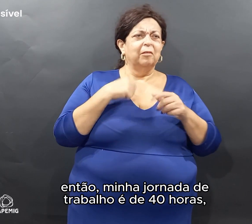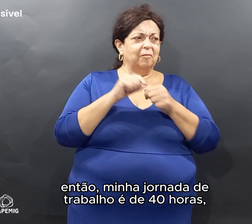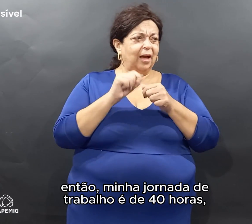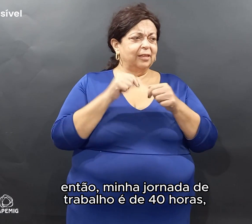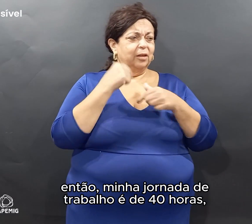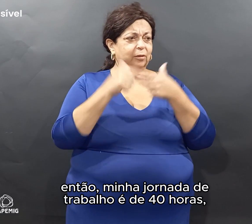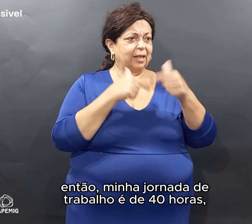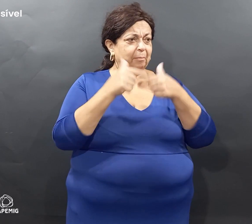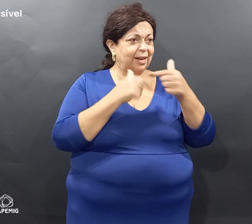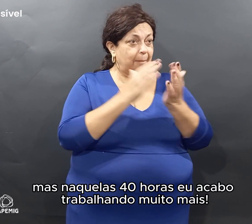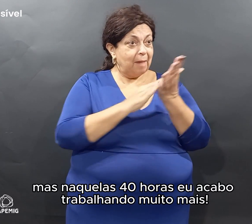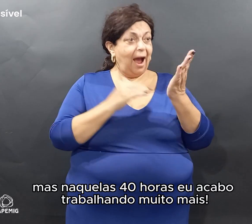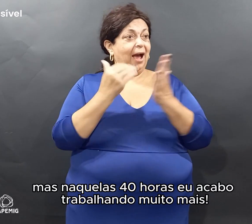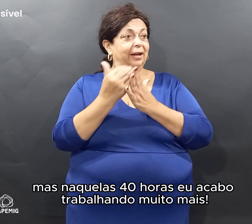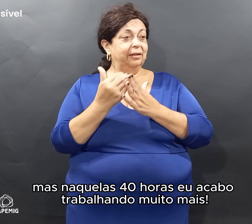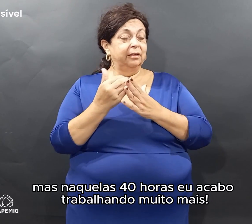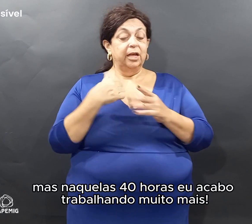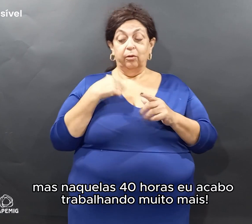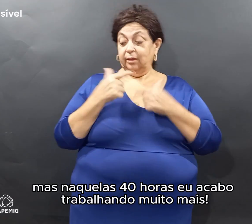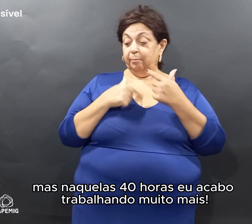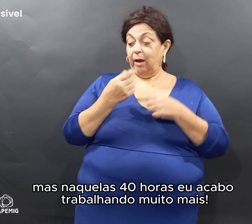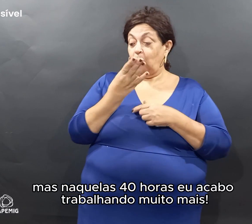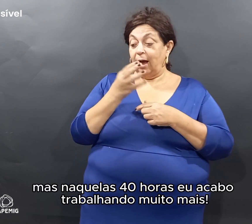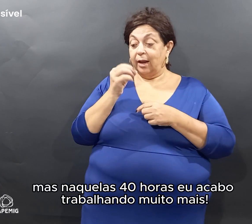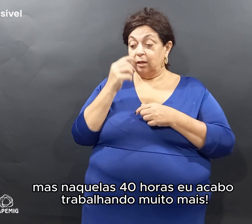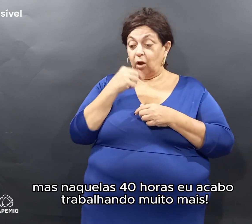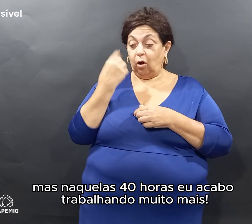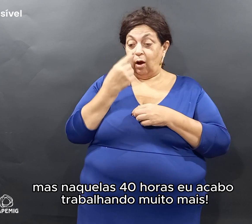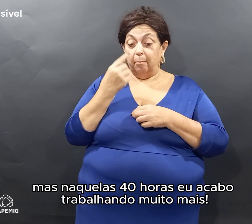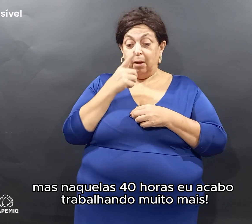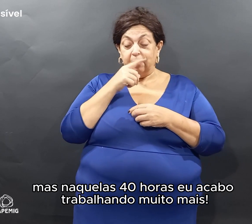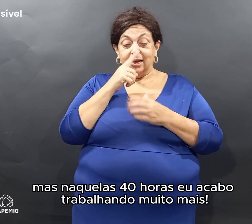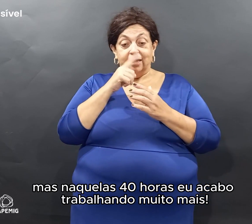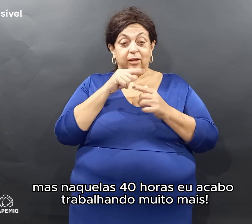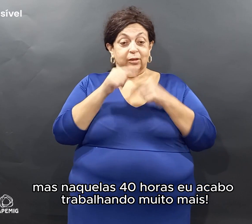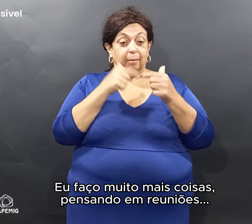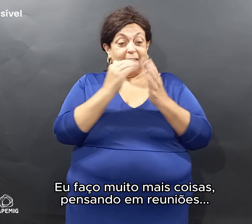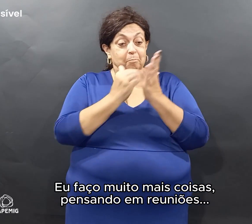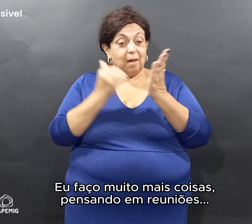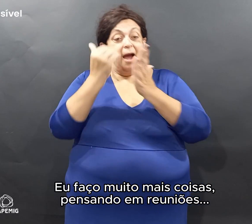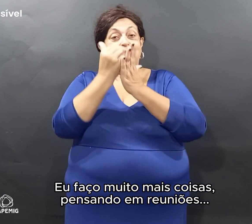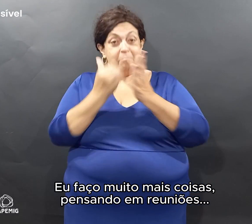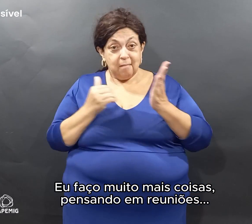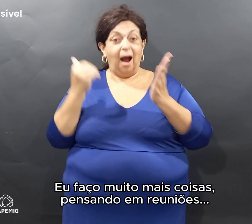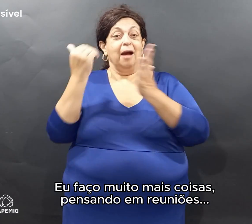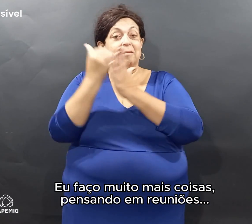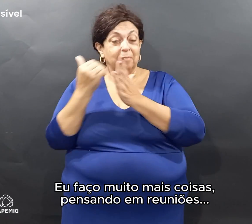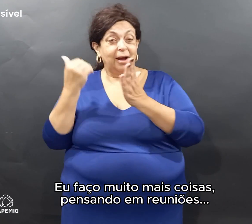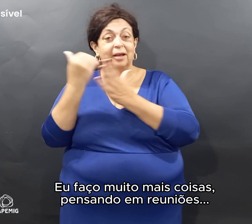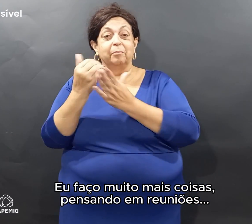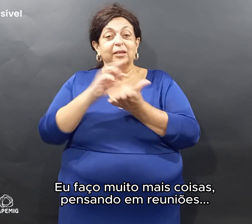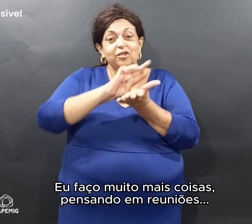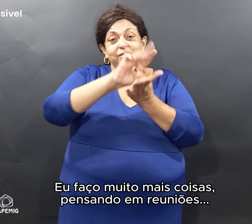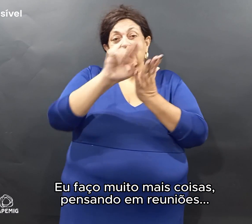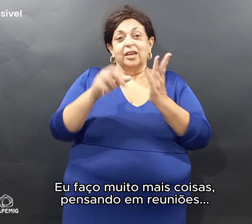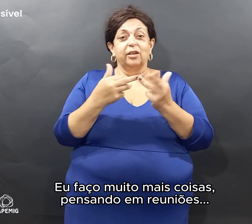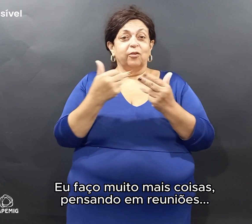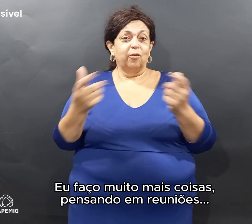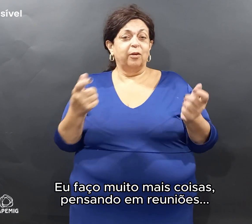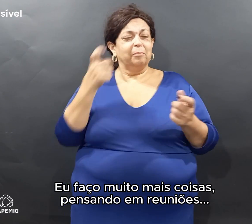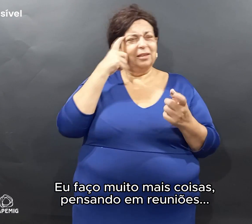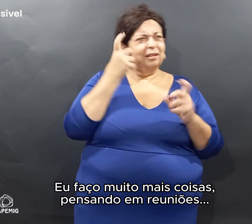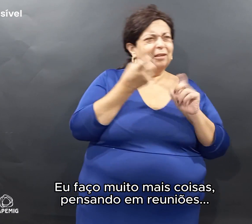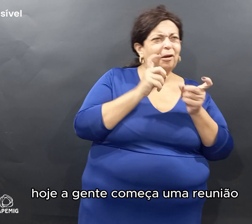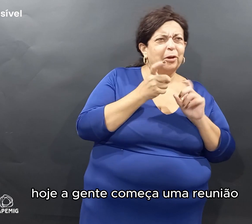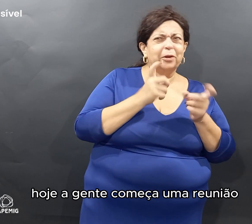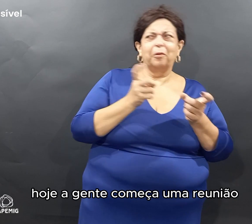trabalho é de 40 horas, mas naquelas 40 horas eu acabo trabalhando muito mais, eu faço muito mais coisas, pensando em